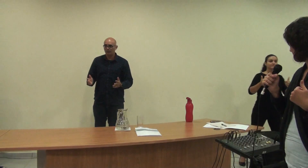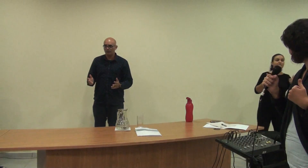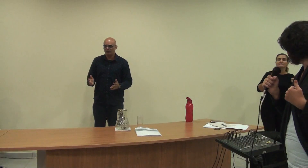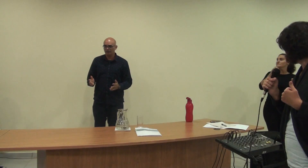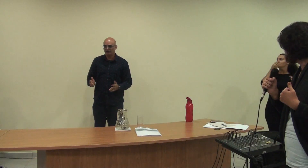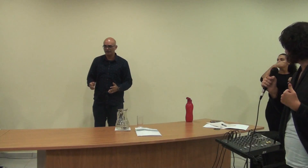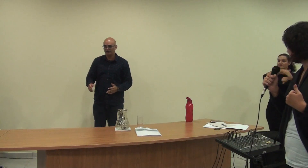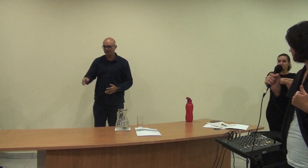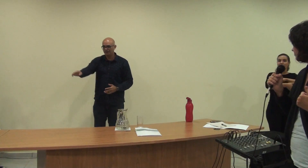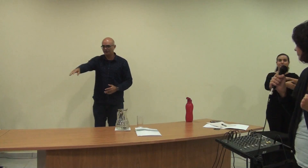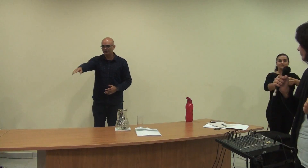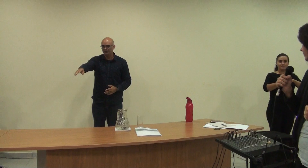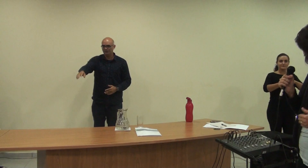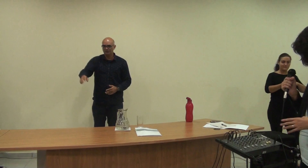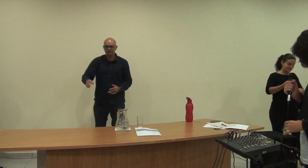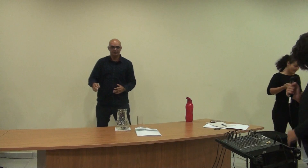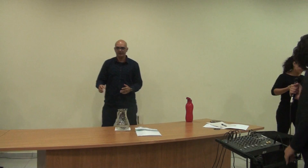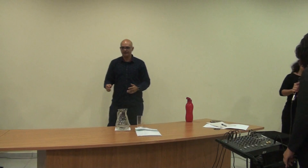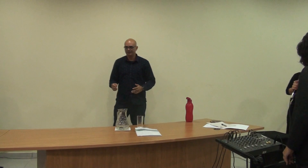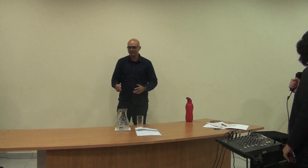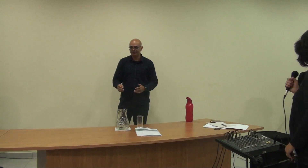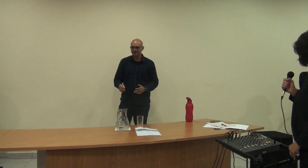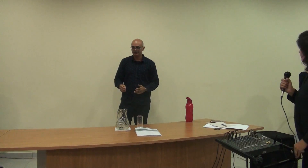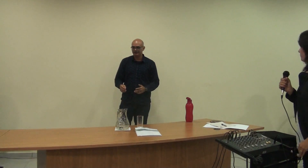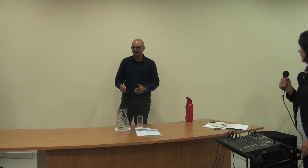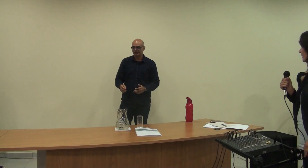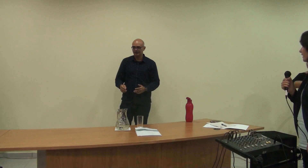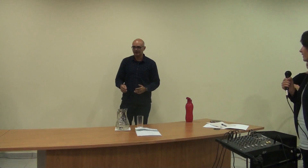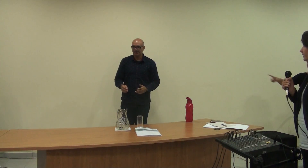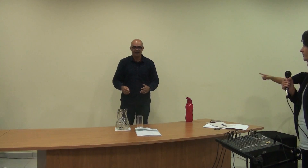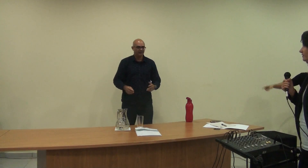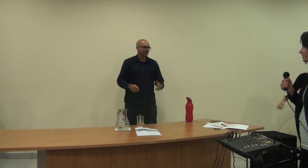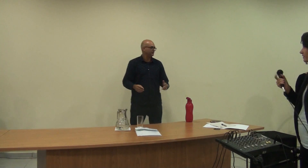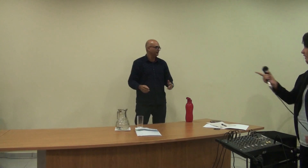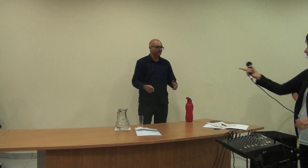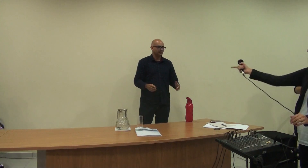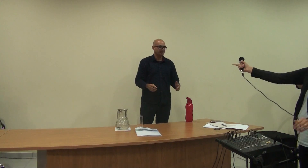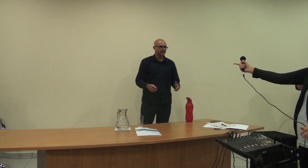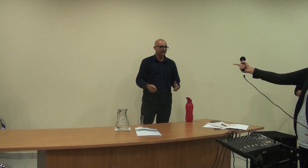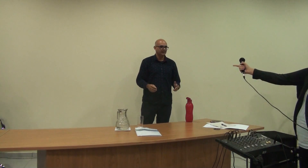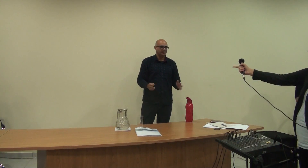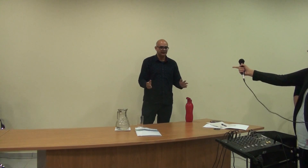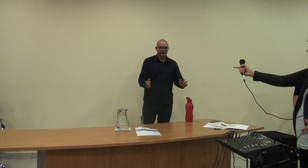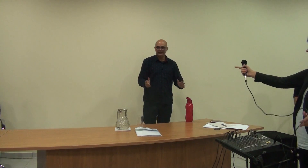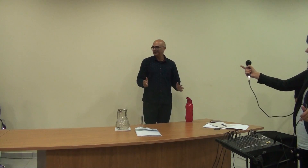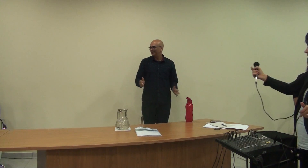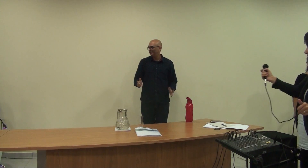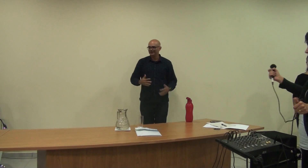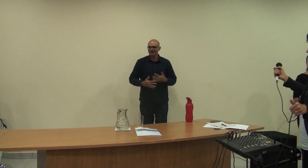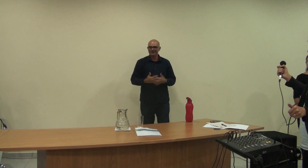aqui. Pode passar. Eu passo aqui para eles. Quer que eu fique ali?